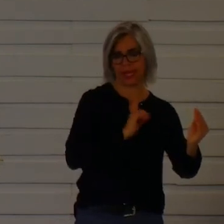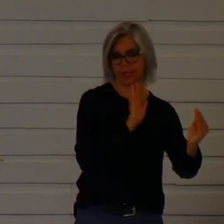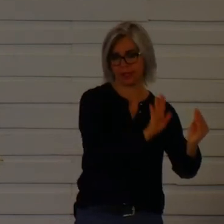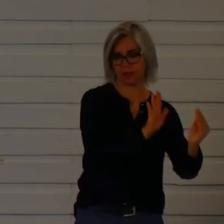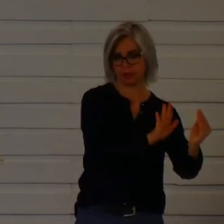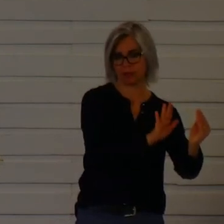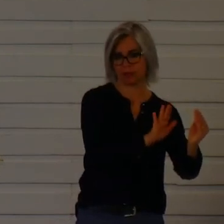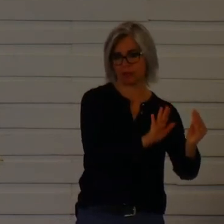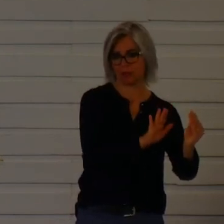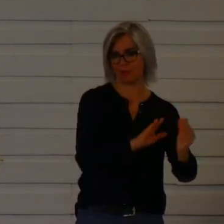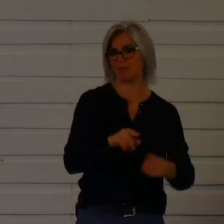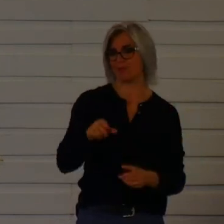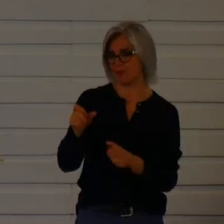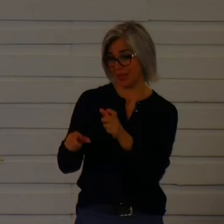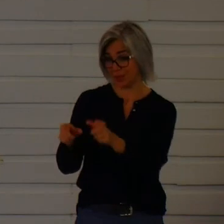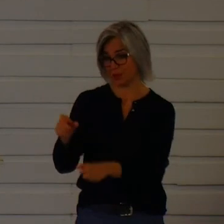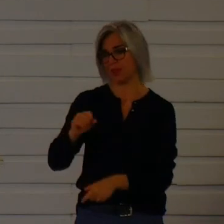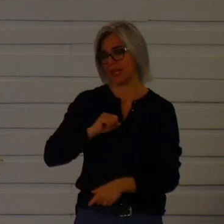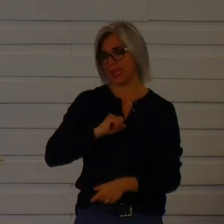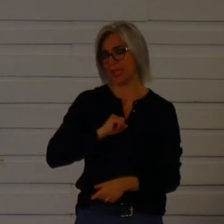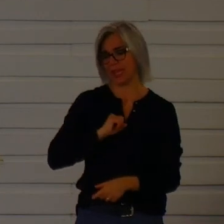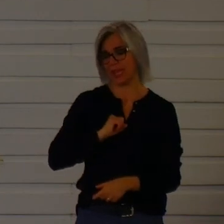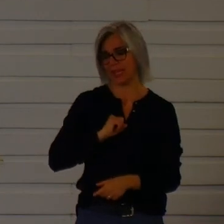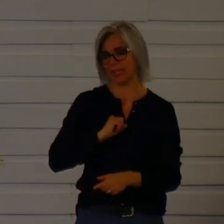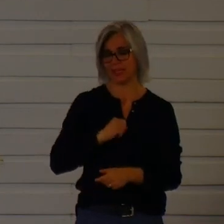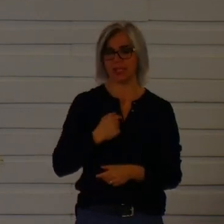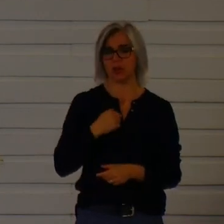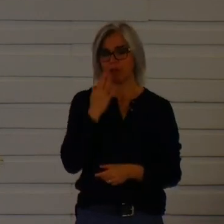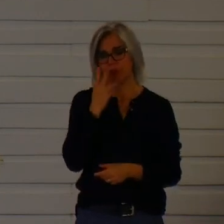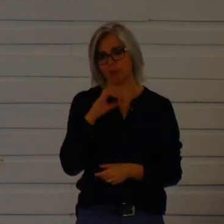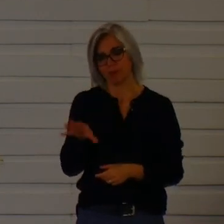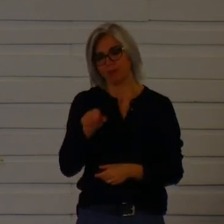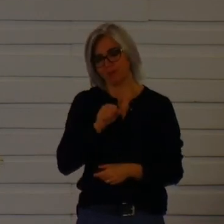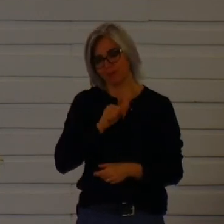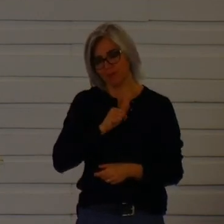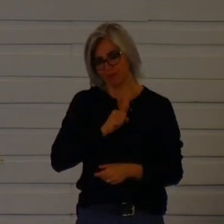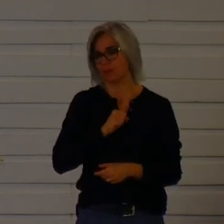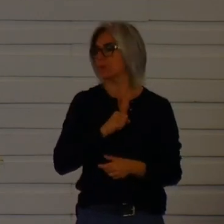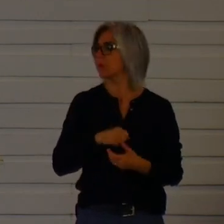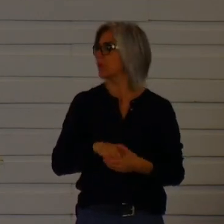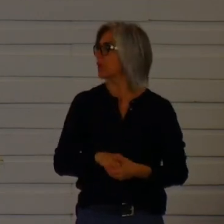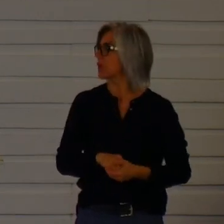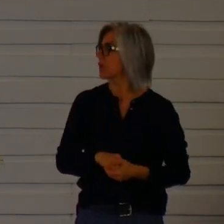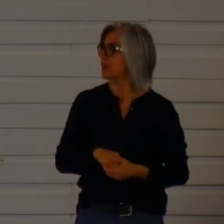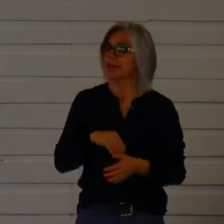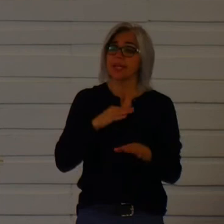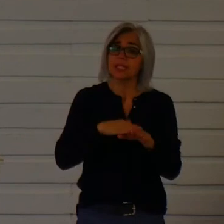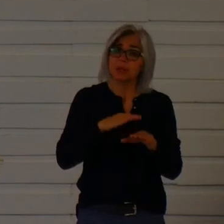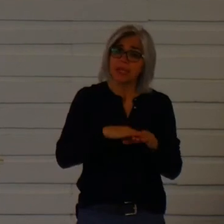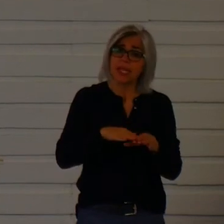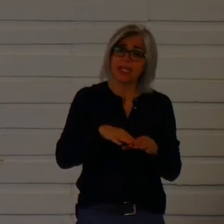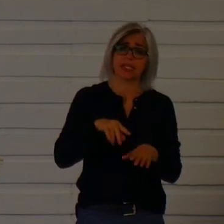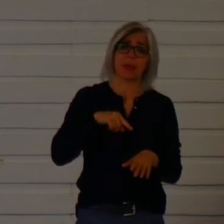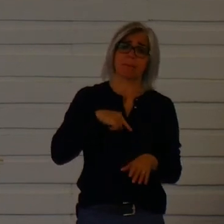scritturale. Non voglio predicare nulla del mio, ma quello che vi sto dicendo, oltre all'esperienza personale, è